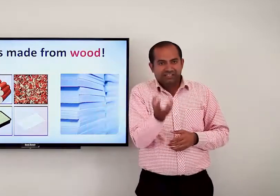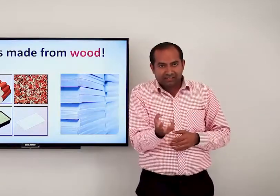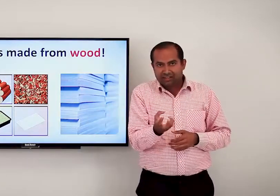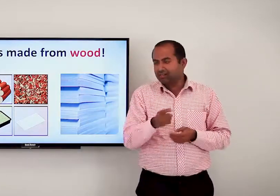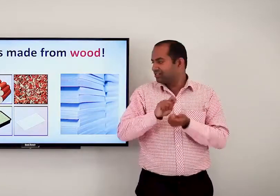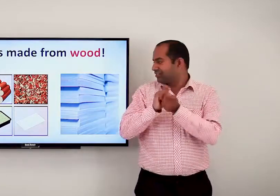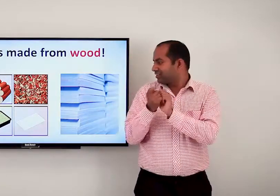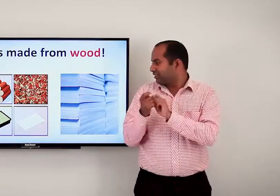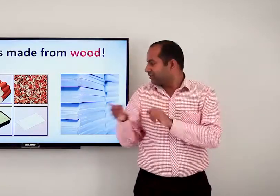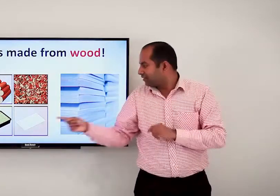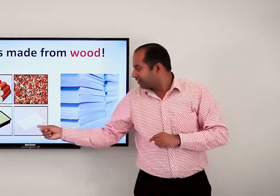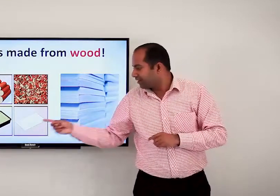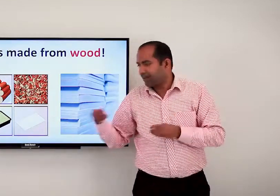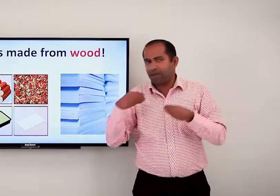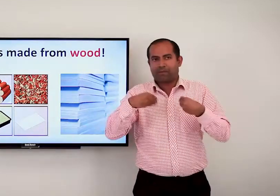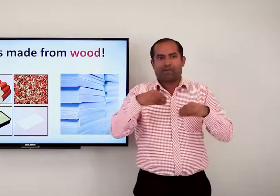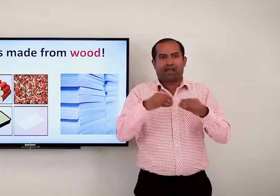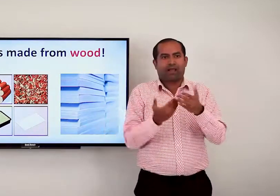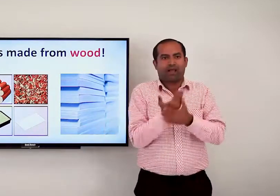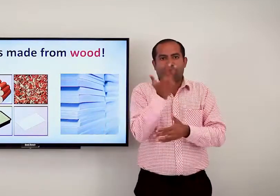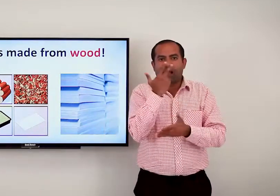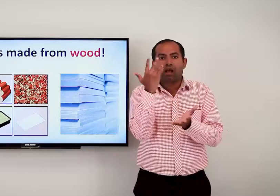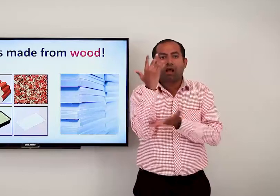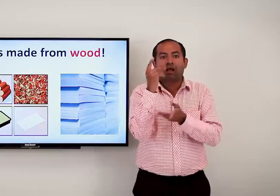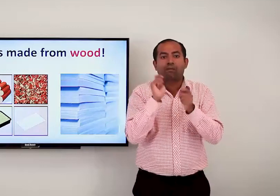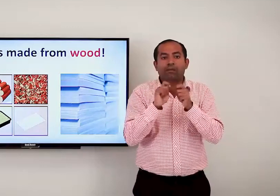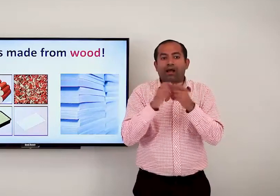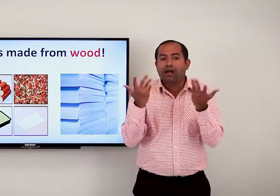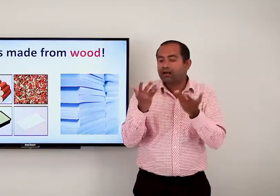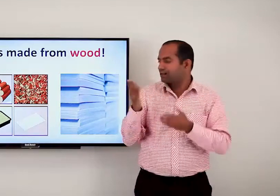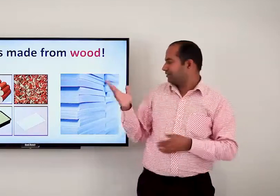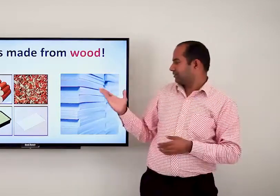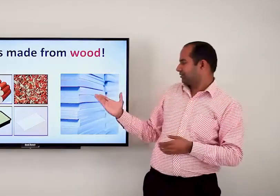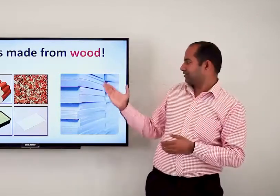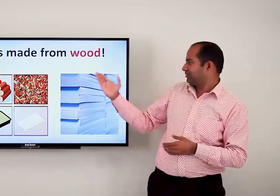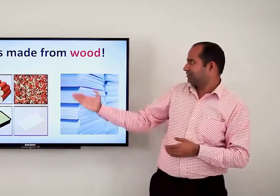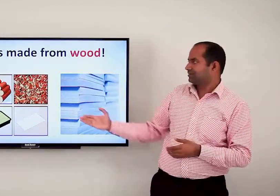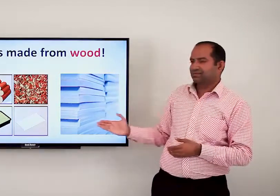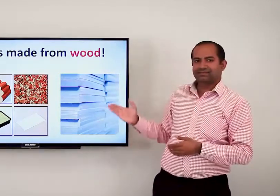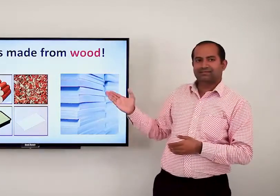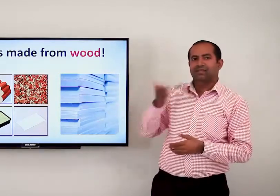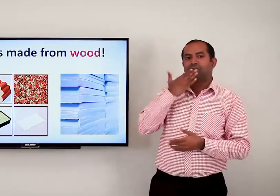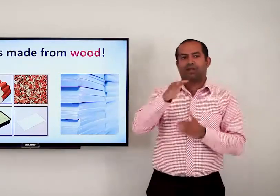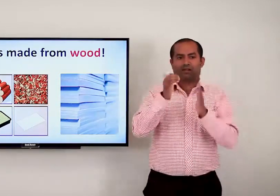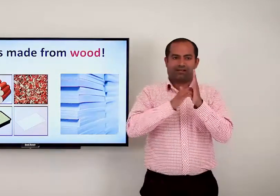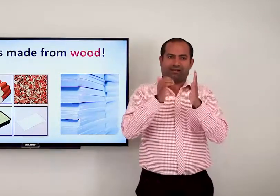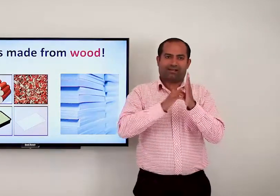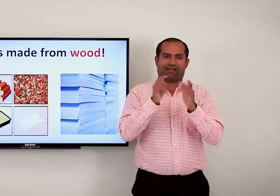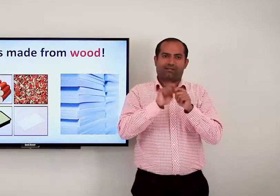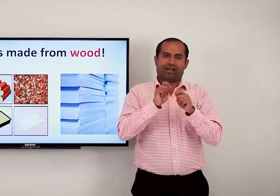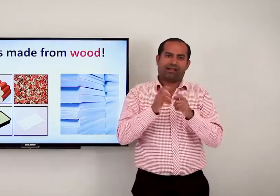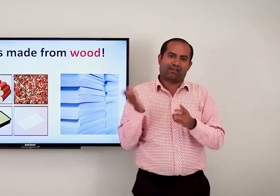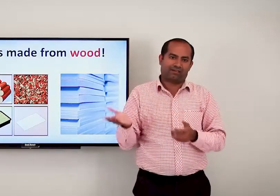کو خشک کیا جاتا ہے، جس کے بعد کاغذ تیار ہو جاتا ہے۔ تو اس طرح لکڑی سے کاغذ کو تیار کیا جاتا